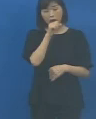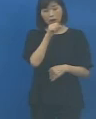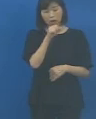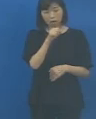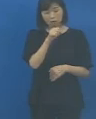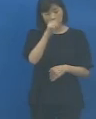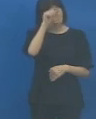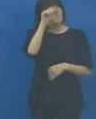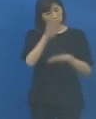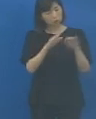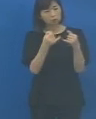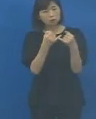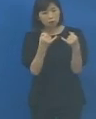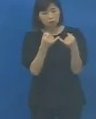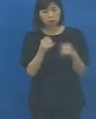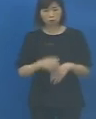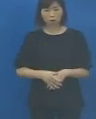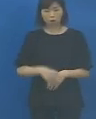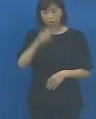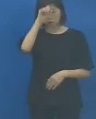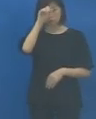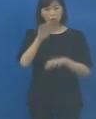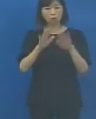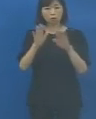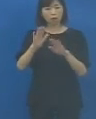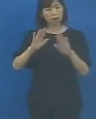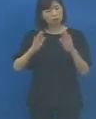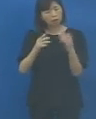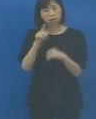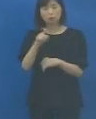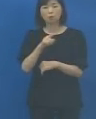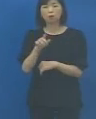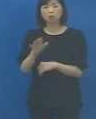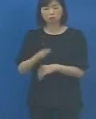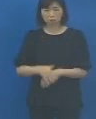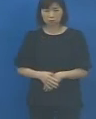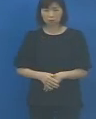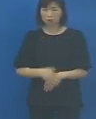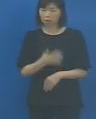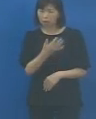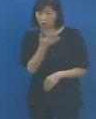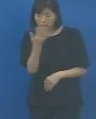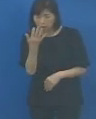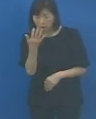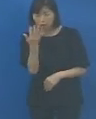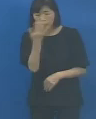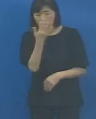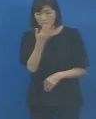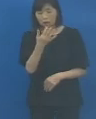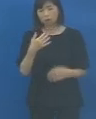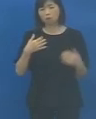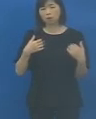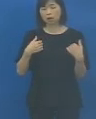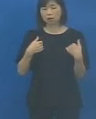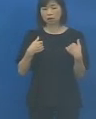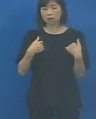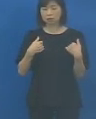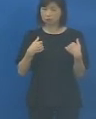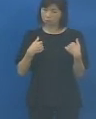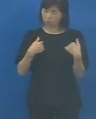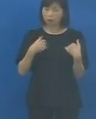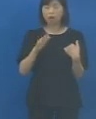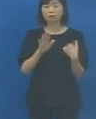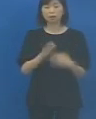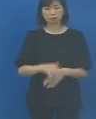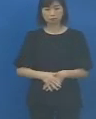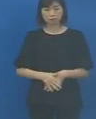方もいらっしゃったりして、見えにくくなっているのではないだろうか。まあ、ですから今このデルタ